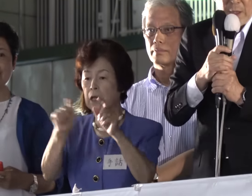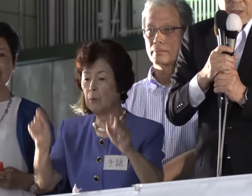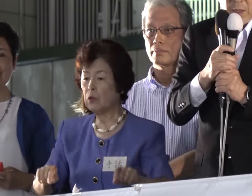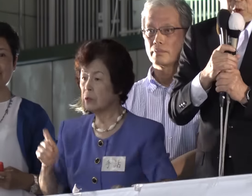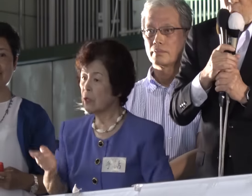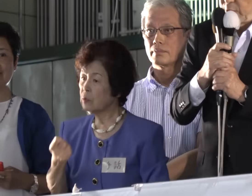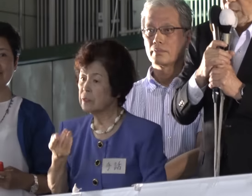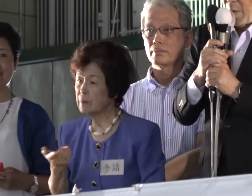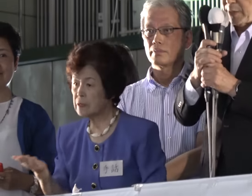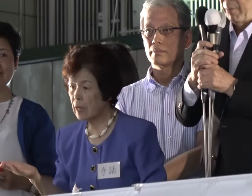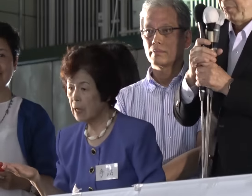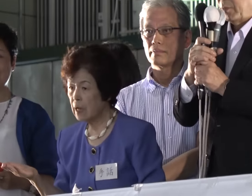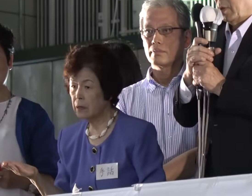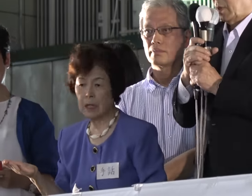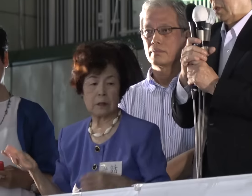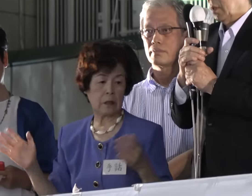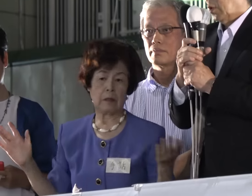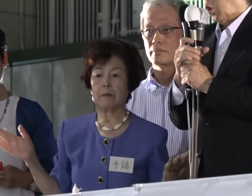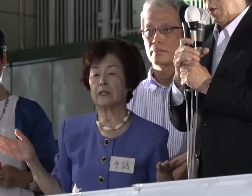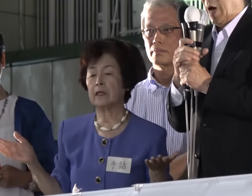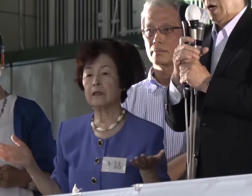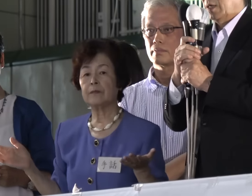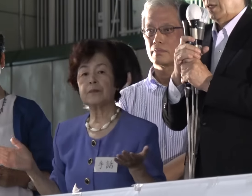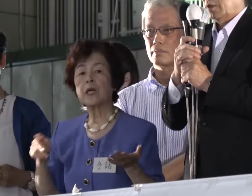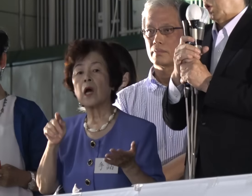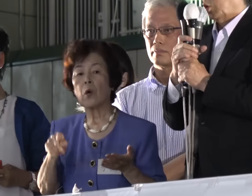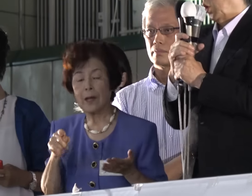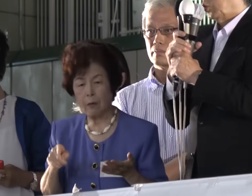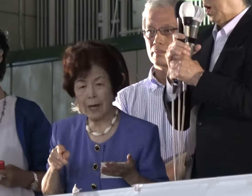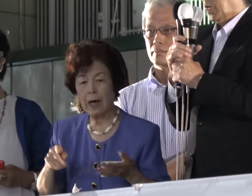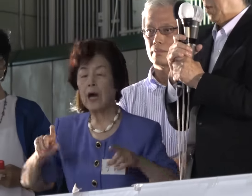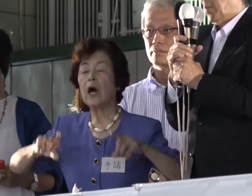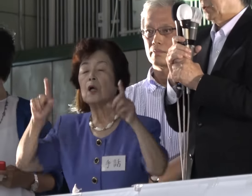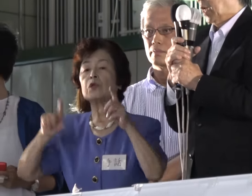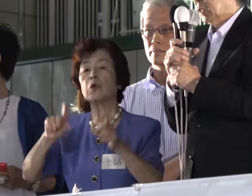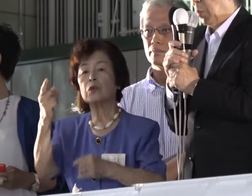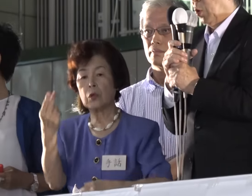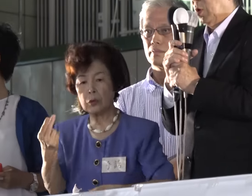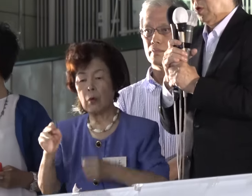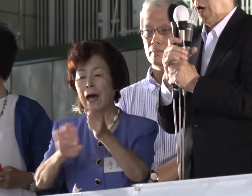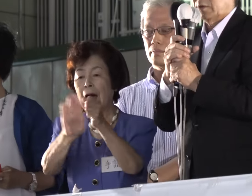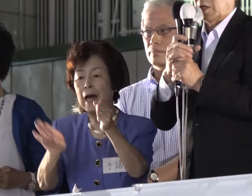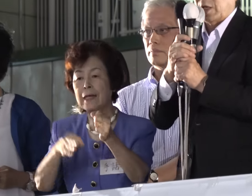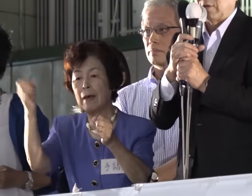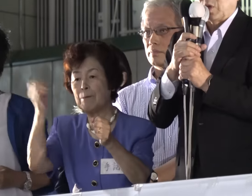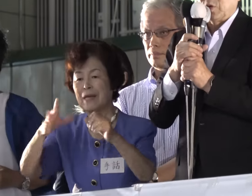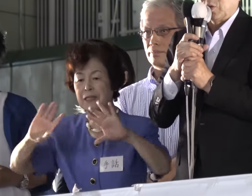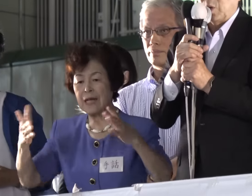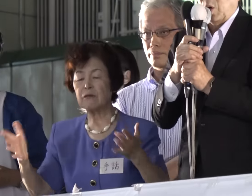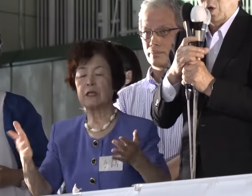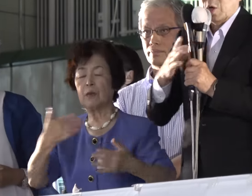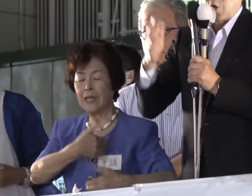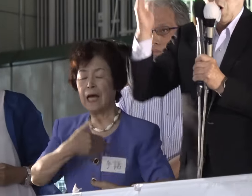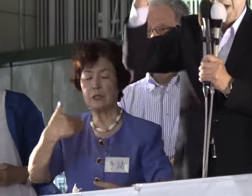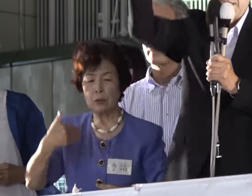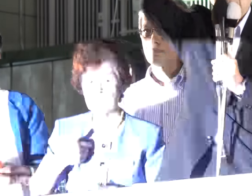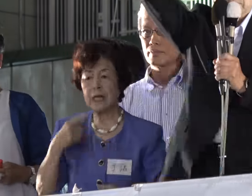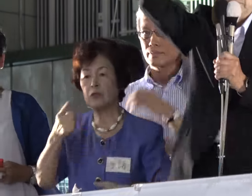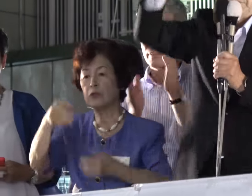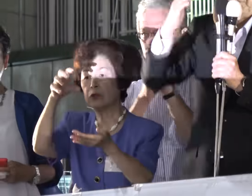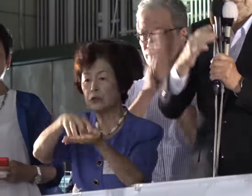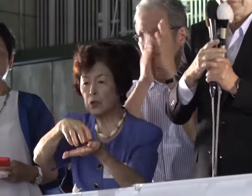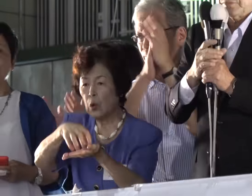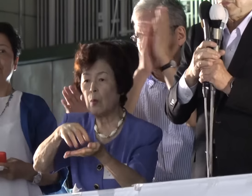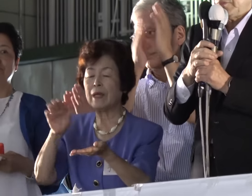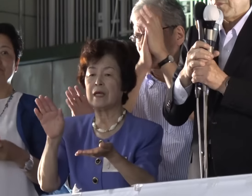ょうか。生じていません。これは東京都は原発なしでもやっていけるということの証明です